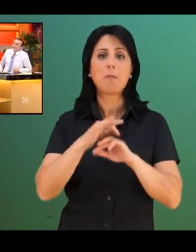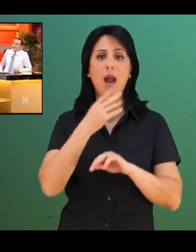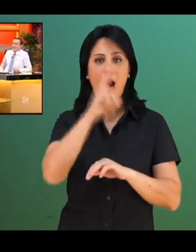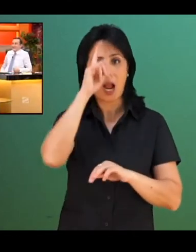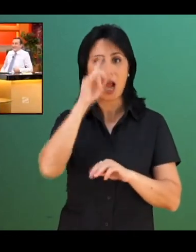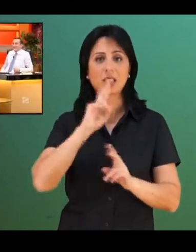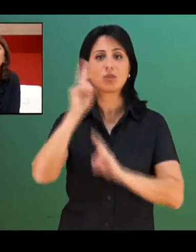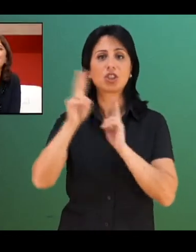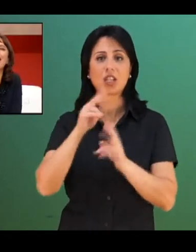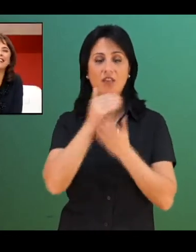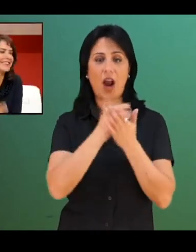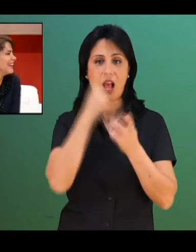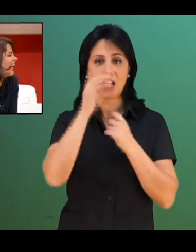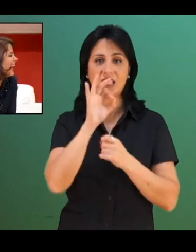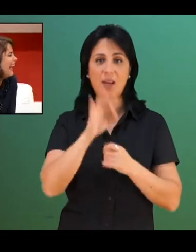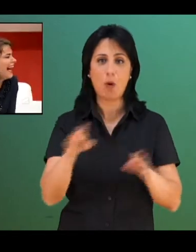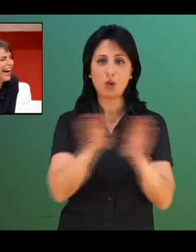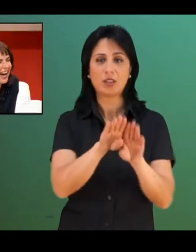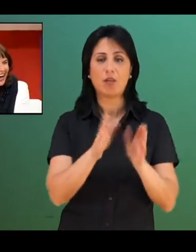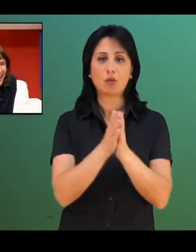საიდან აქ ორი წავაგე?